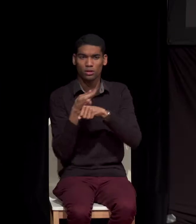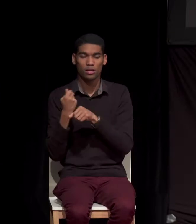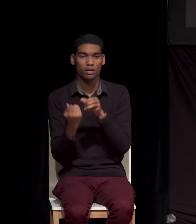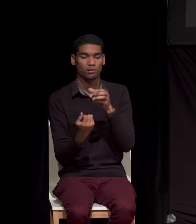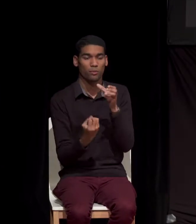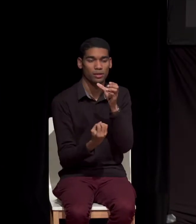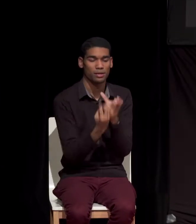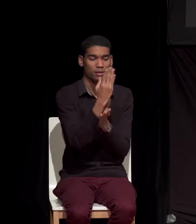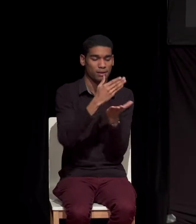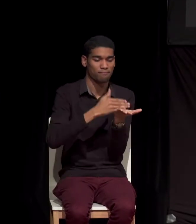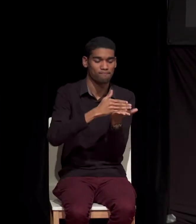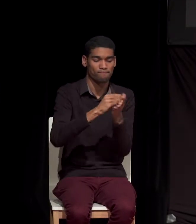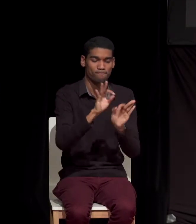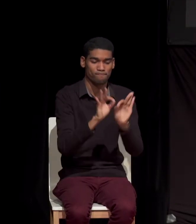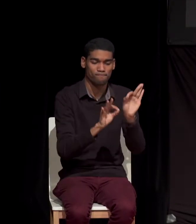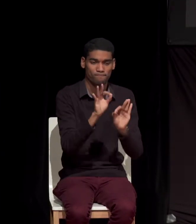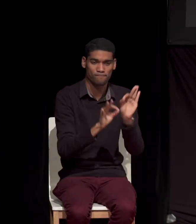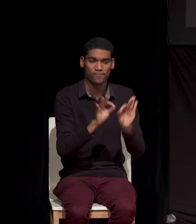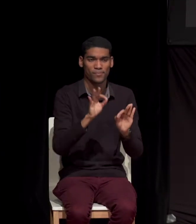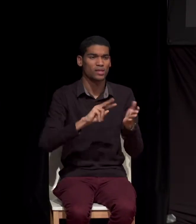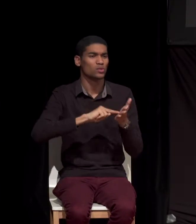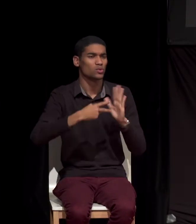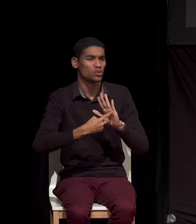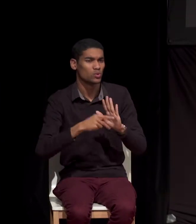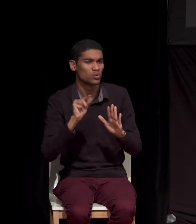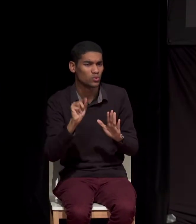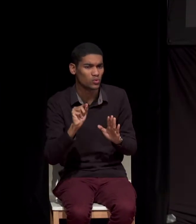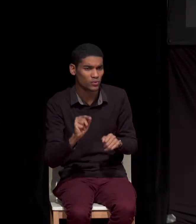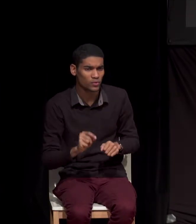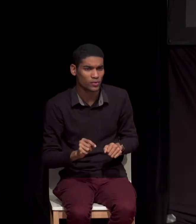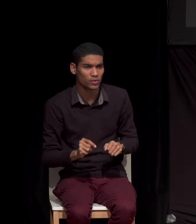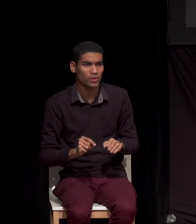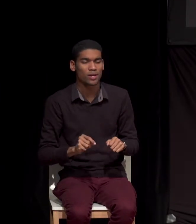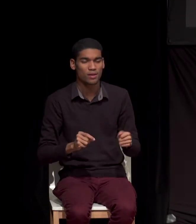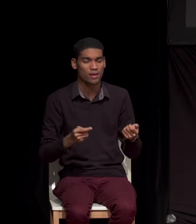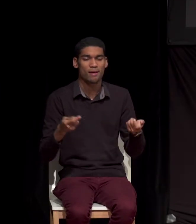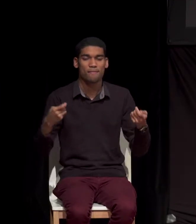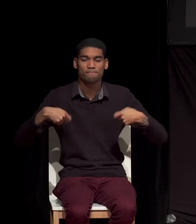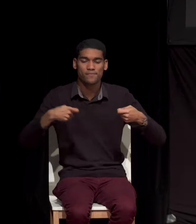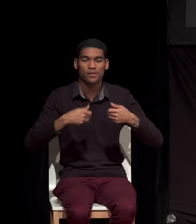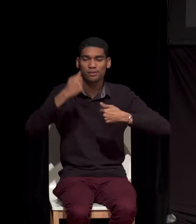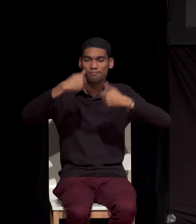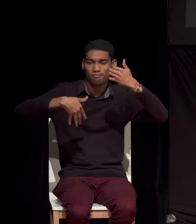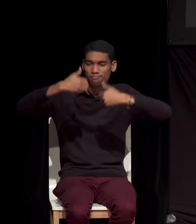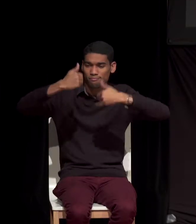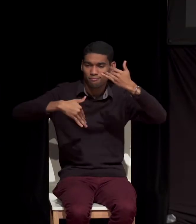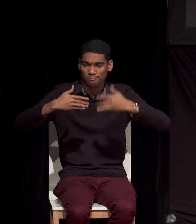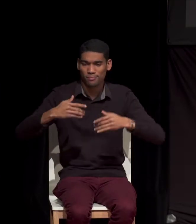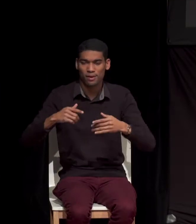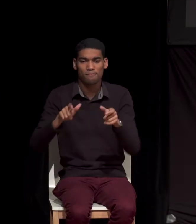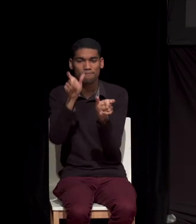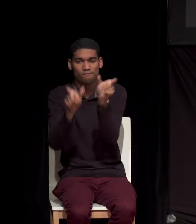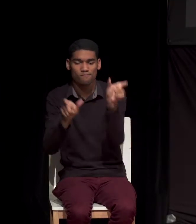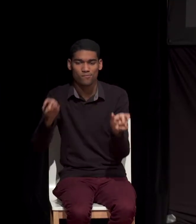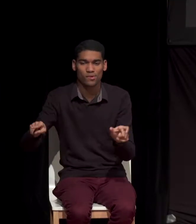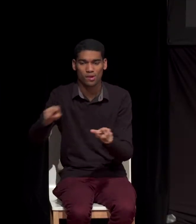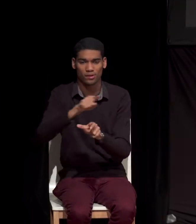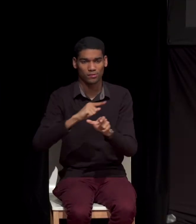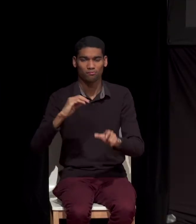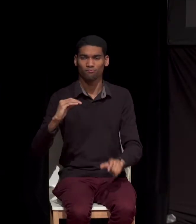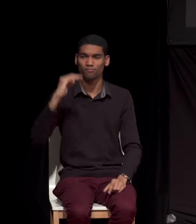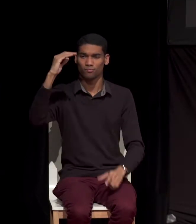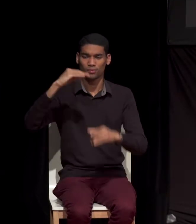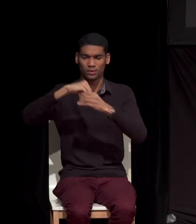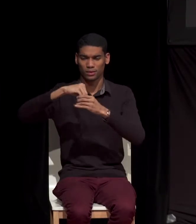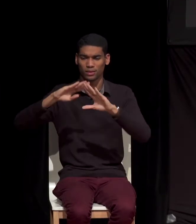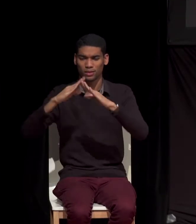quer dizer consolidar possibilidades de argumentação para que essa gestão perceba que a